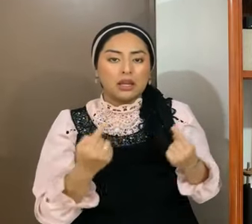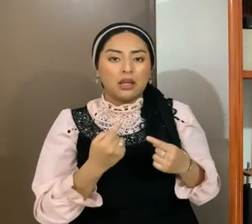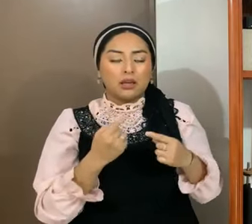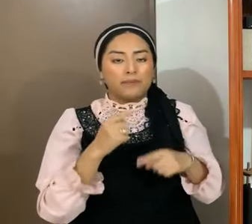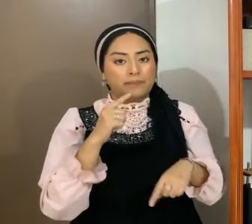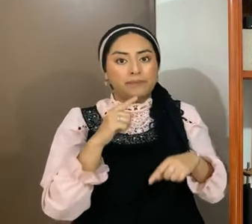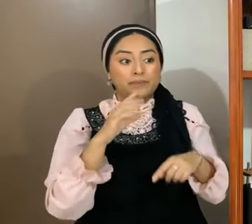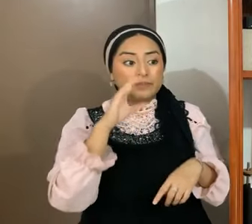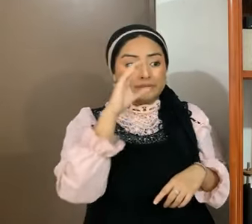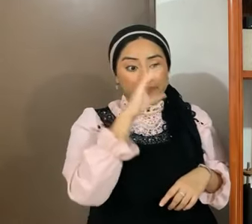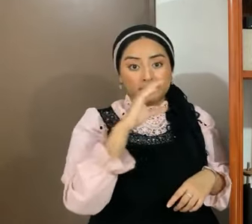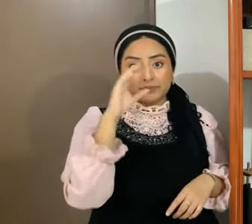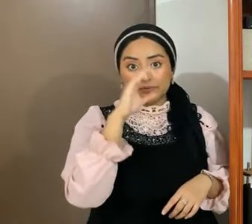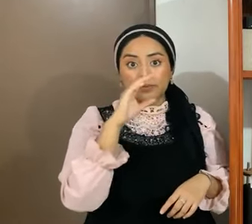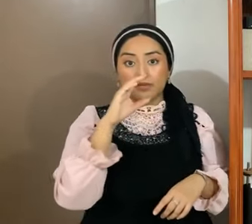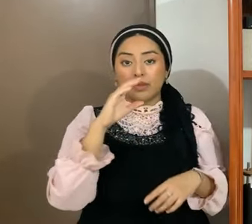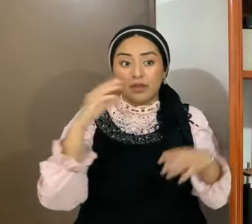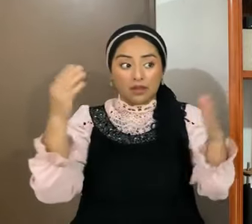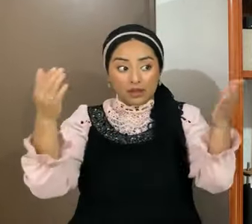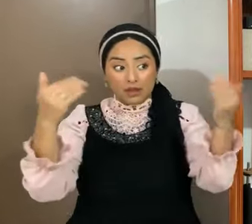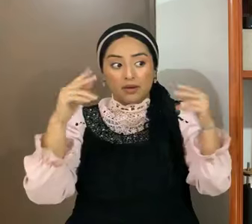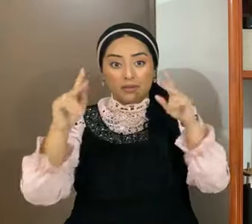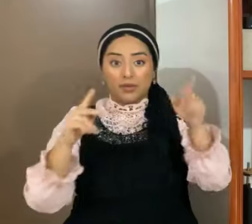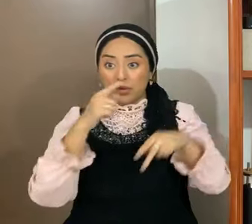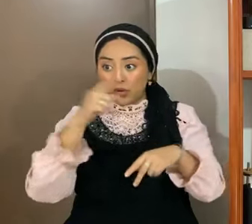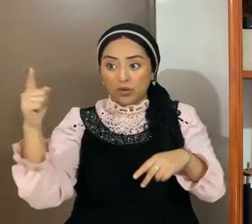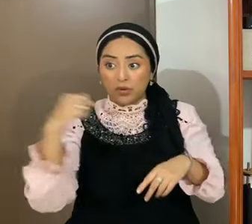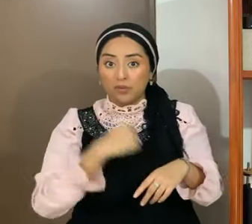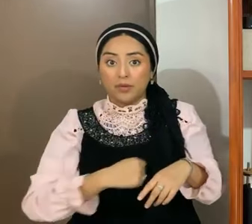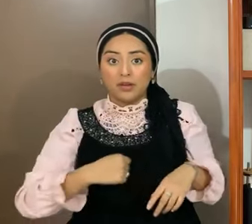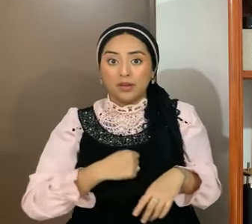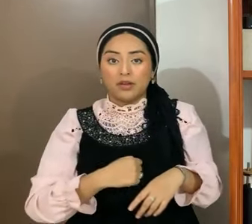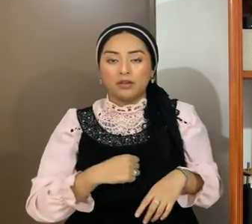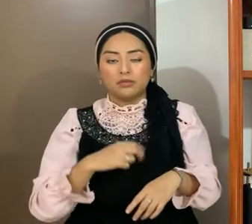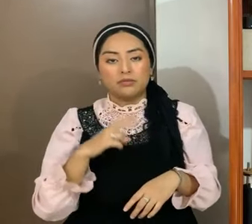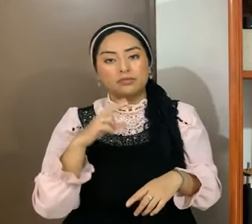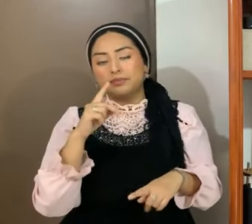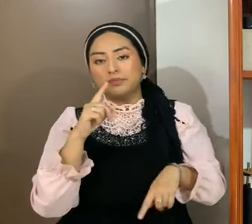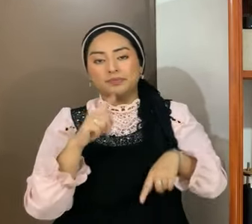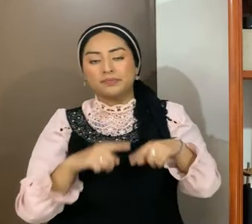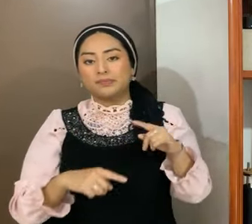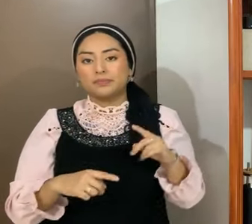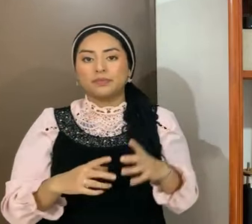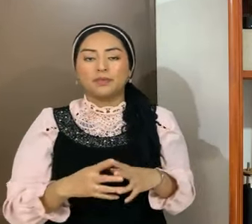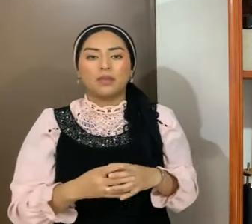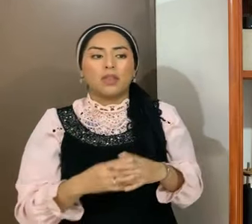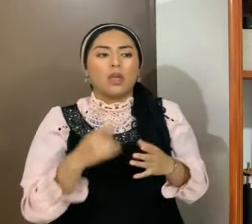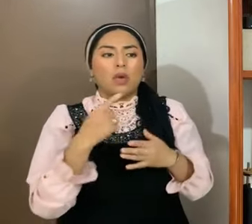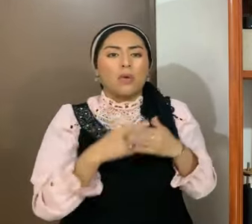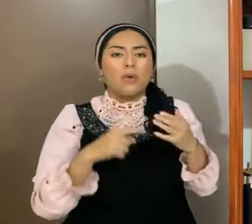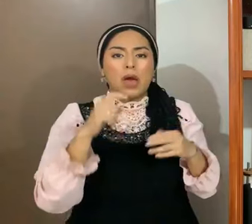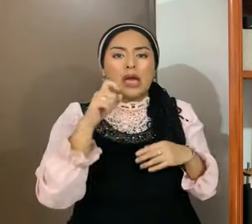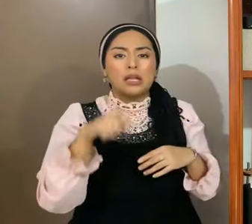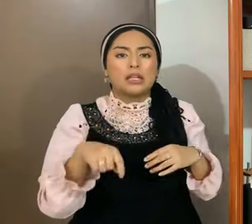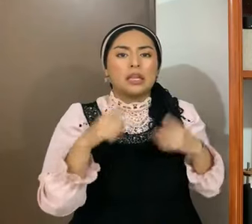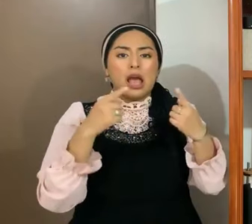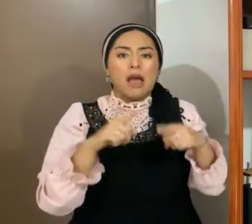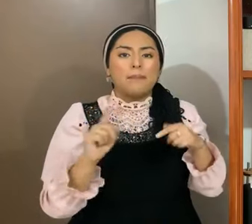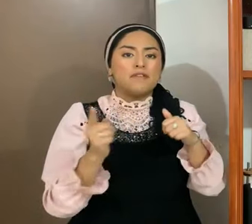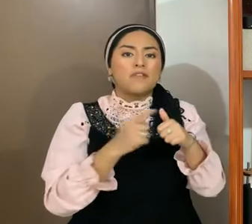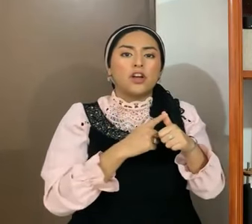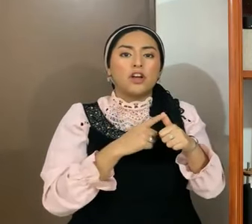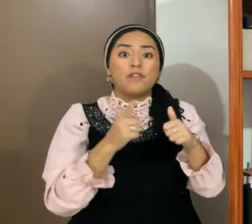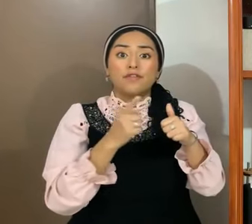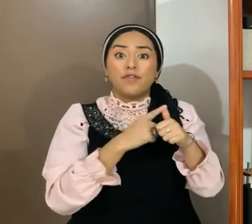pecado, buscando llamar al pueblo para que viviera en santidad. No se podía. ¿Qué es lo que tenían que hacer? Ellos también